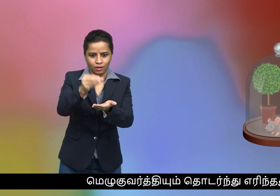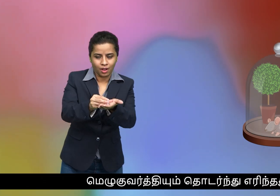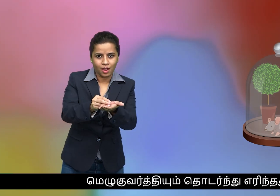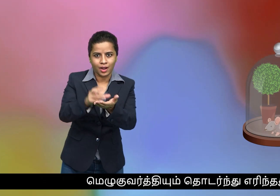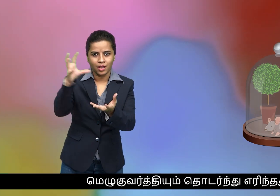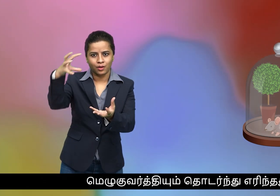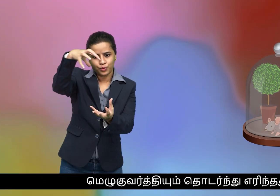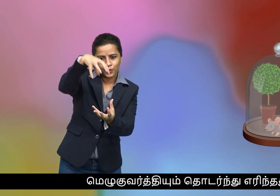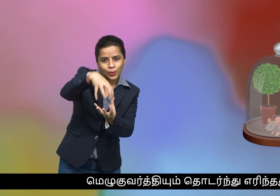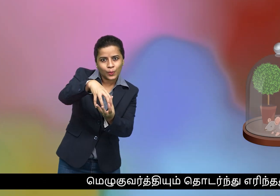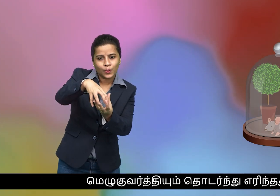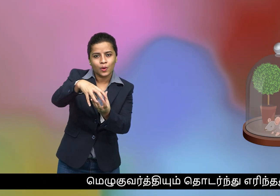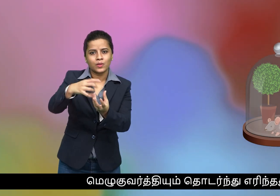மெழுகுவர்த்தியும் தொடர்ந்து எரிந்தது.